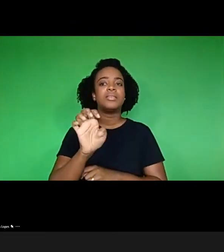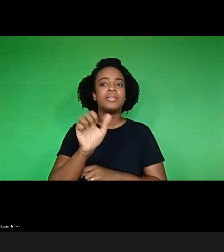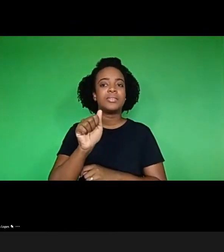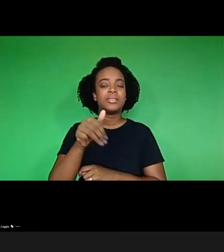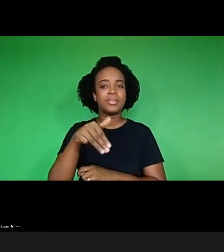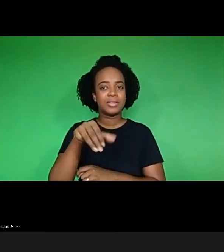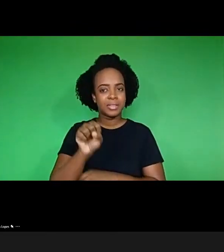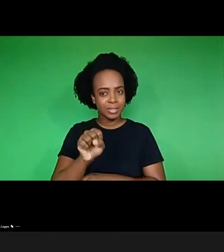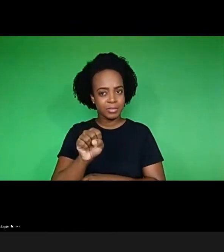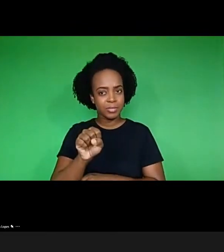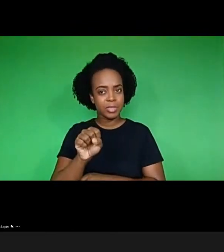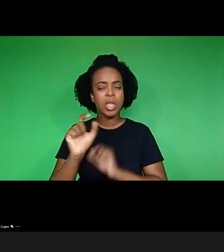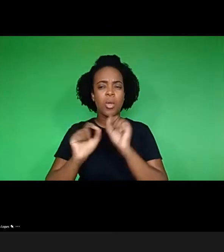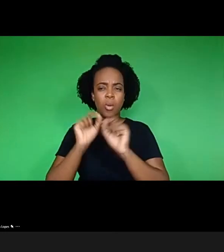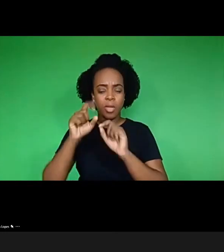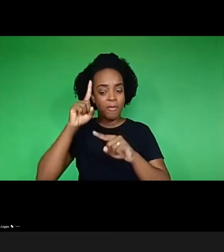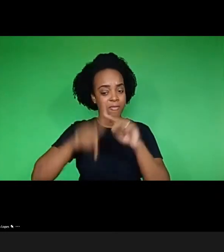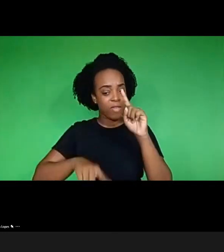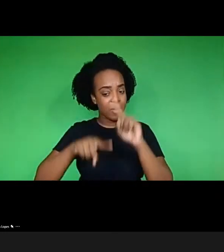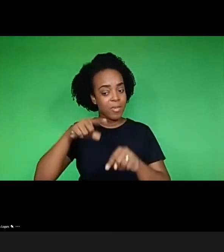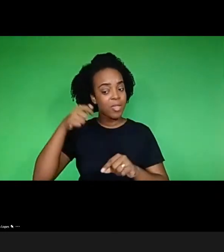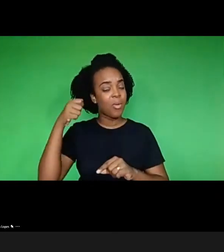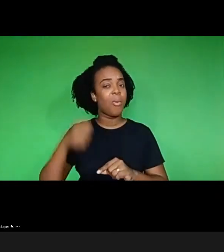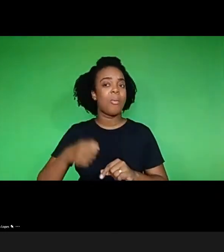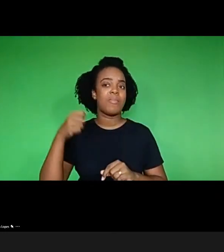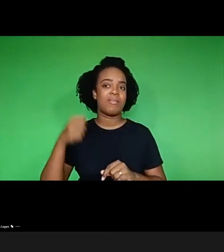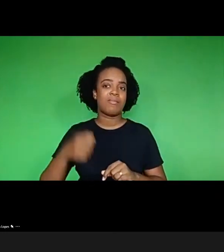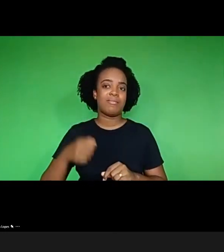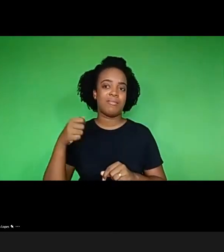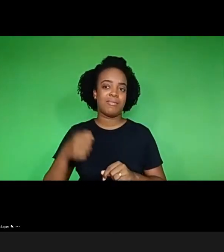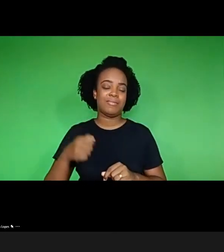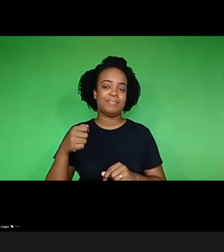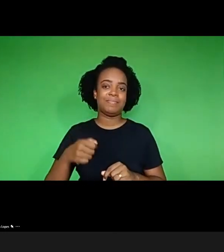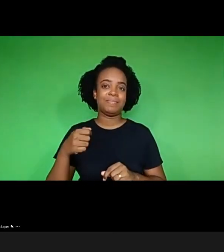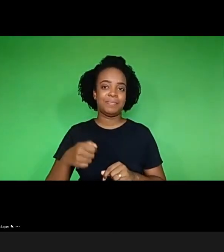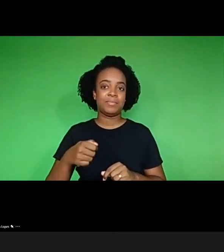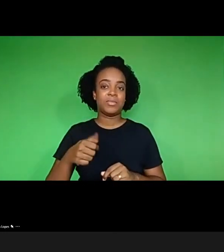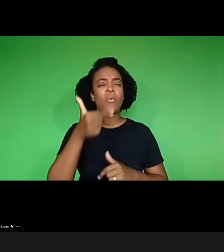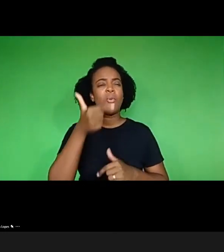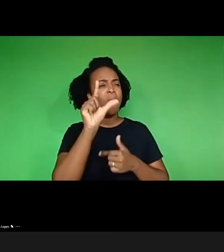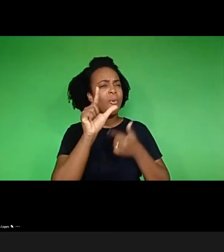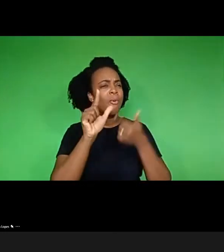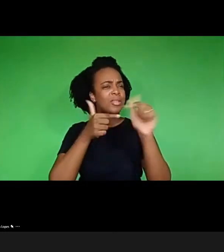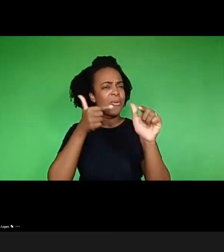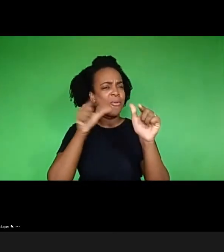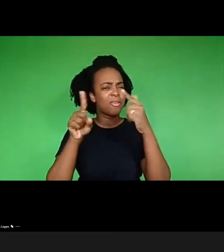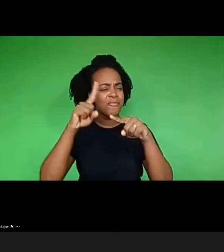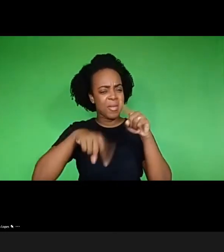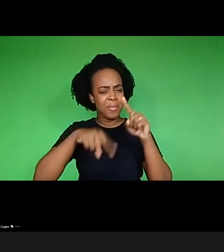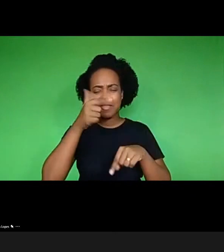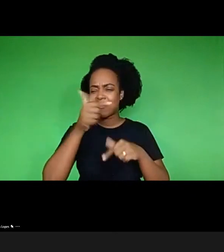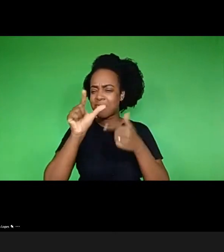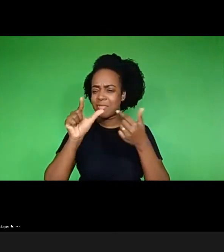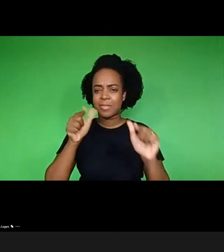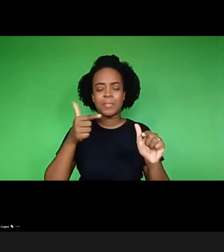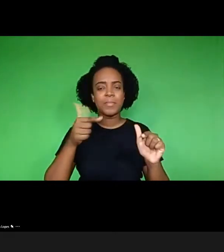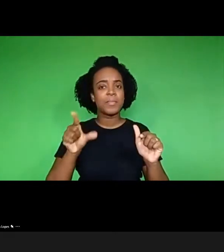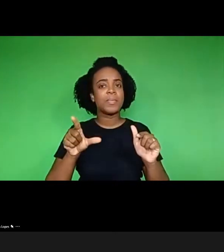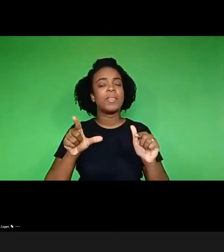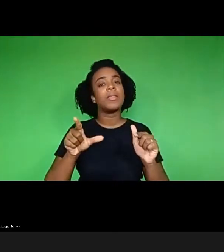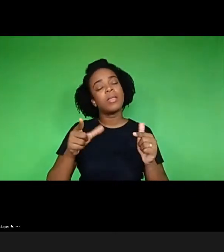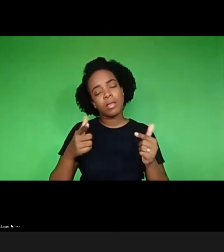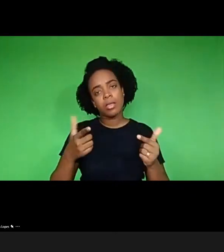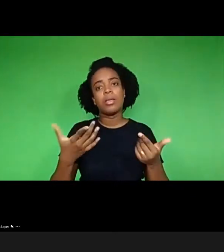obrigatórias que o IF Baiano está adotando nesse momento. A utilização de outras ferramentas, elas vão, como você está